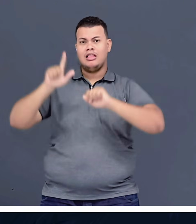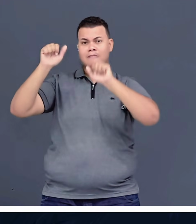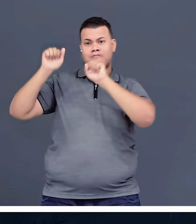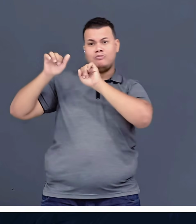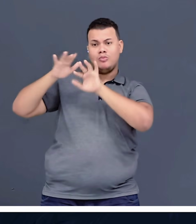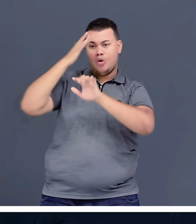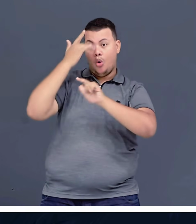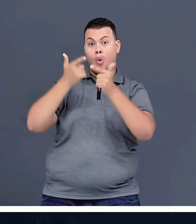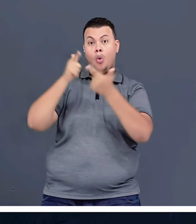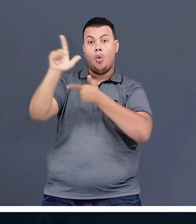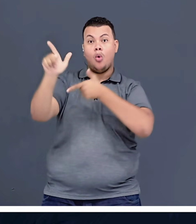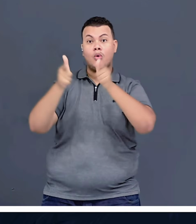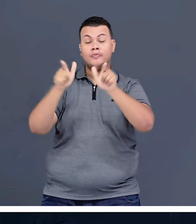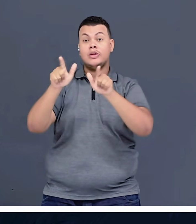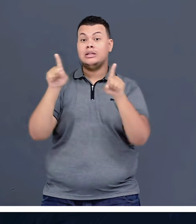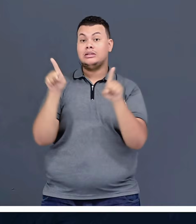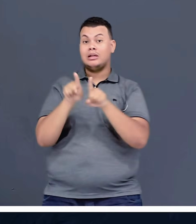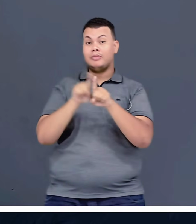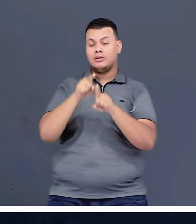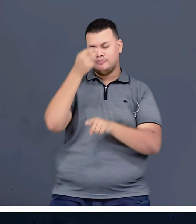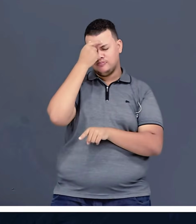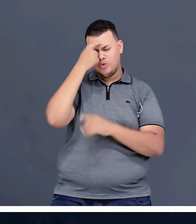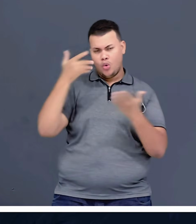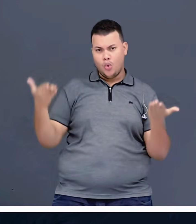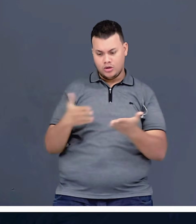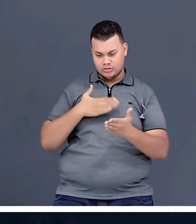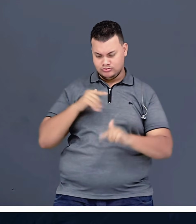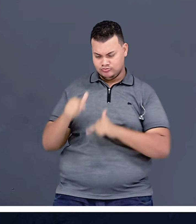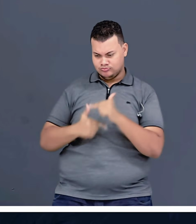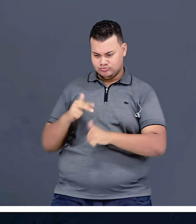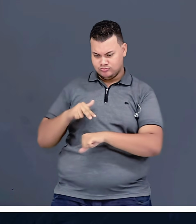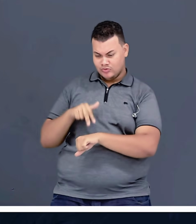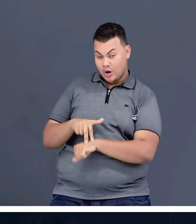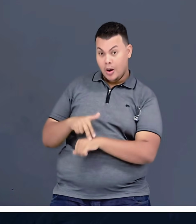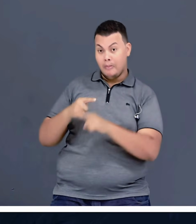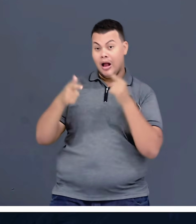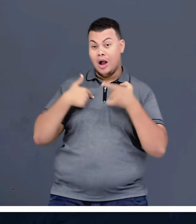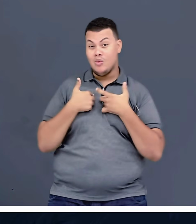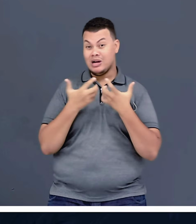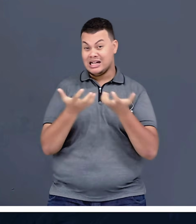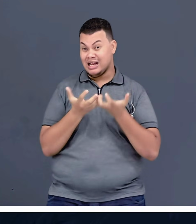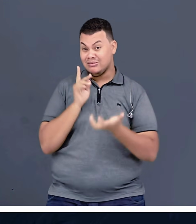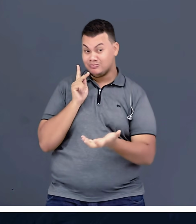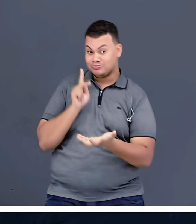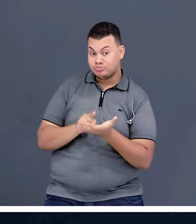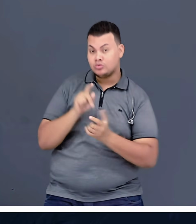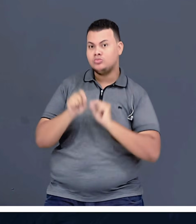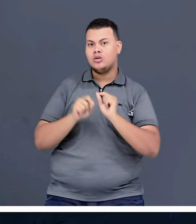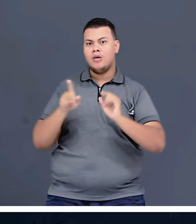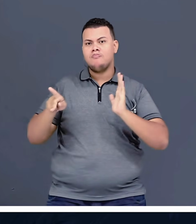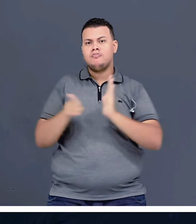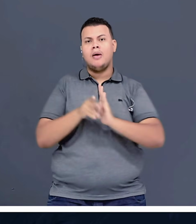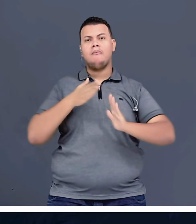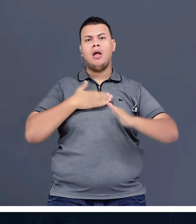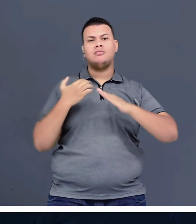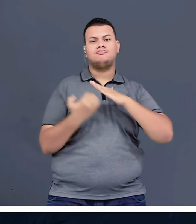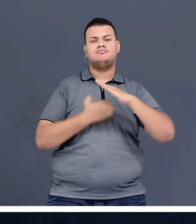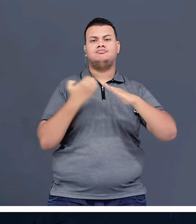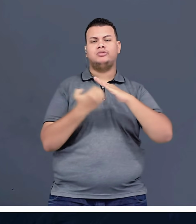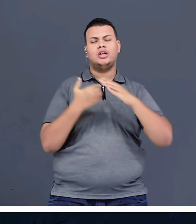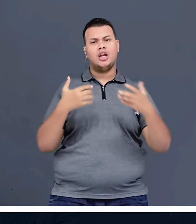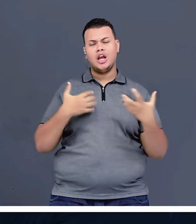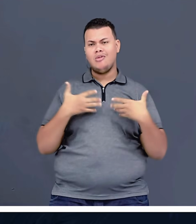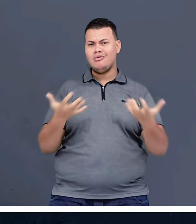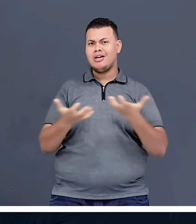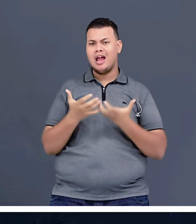na vida de outras pessoas, inclusive pensando assim, ó, hoje eu estou trabalhando aqui, mas o que eu quero mesmo é abrir o meu empreendimento. Eu estou